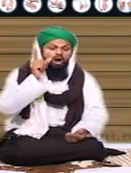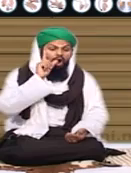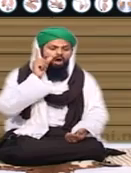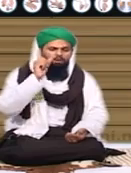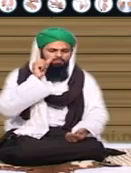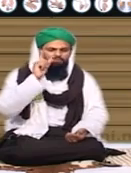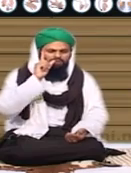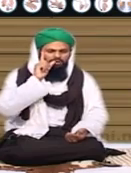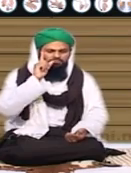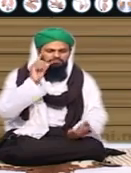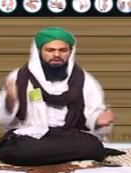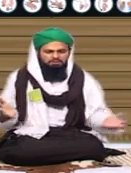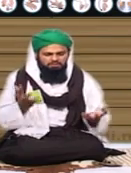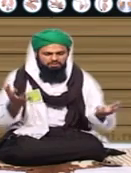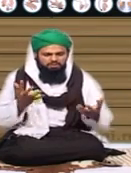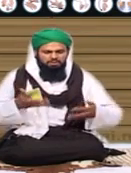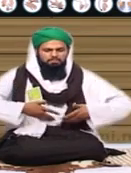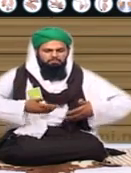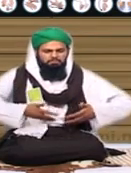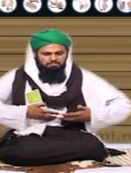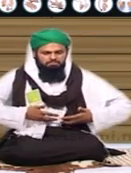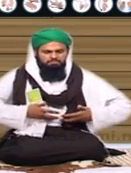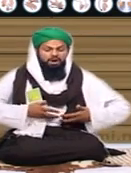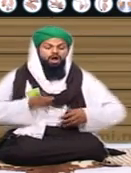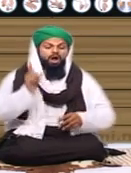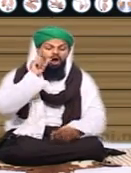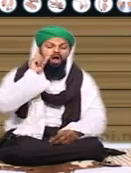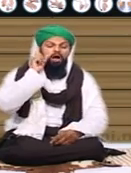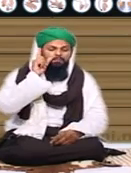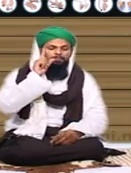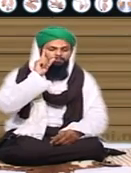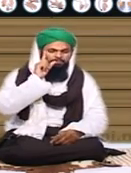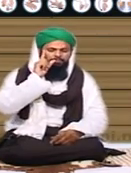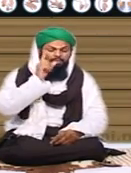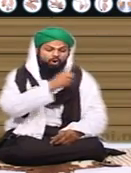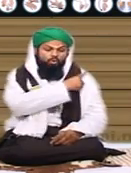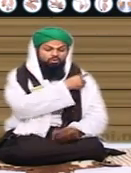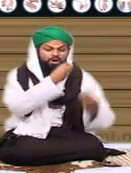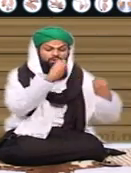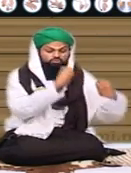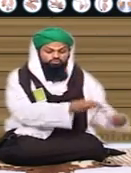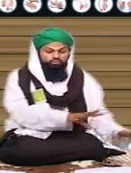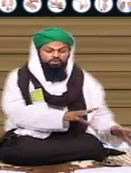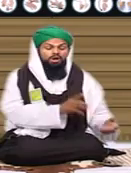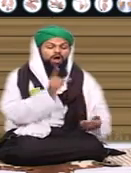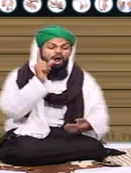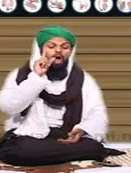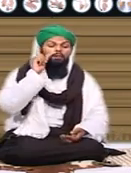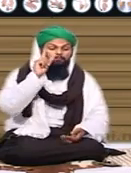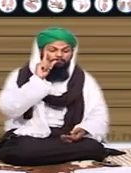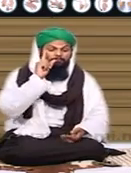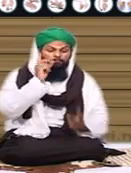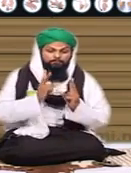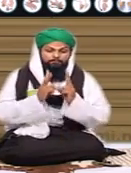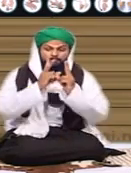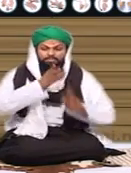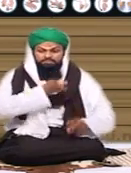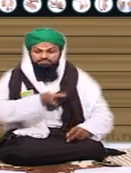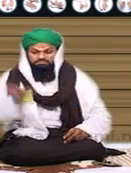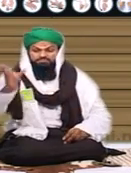کریں کہ کب تک ہم ان کھیل تماشوں میں رہیں گے، کب تک ہم گناہوں میں پڑے رہیں گے، کب تک ہم مسجدوں